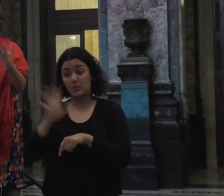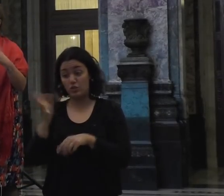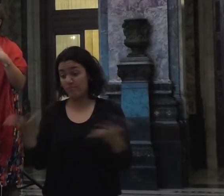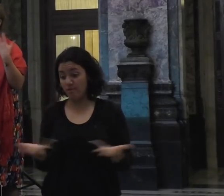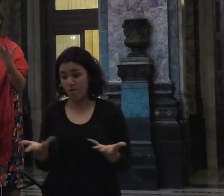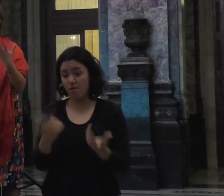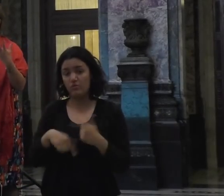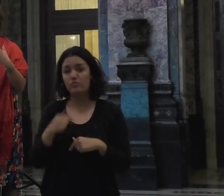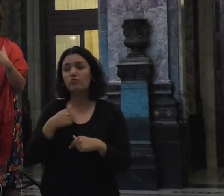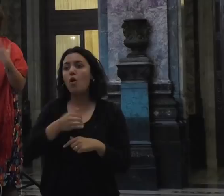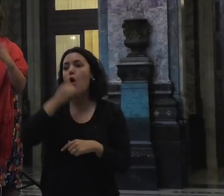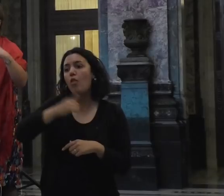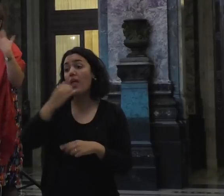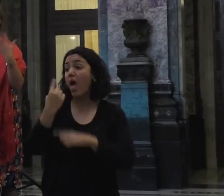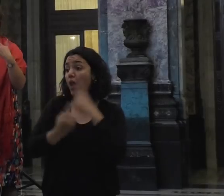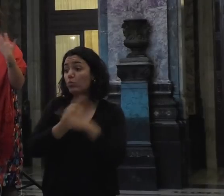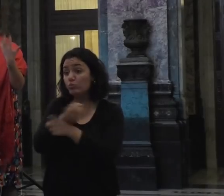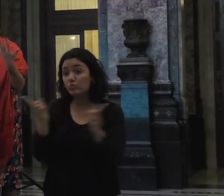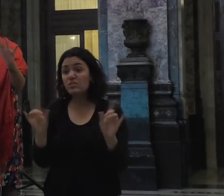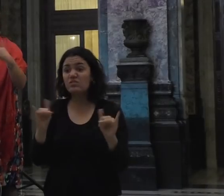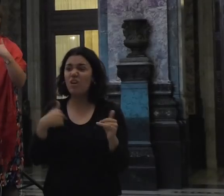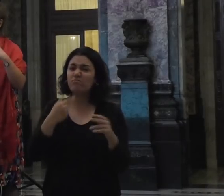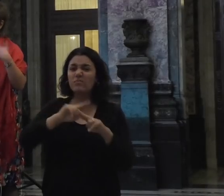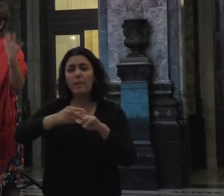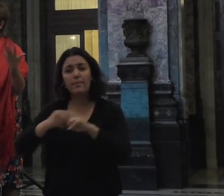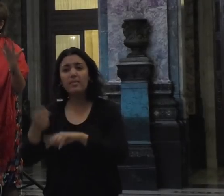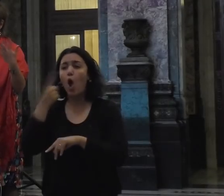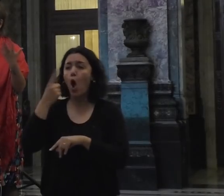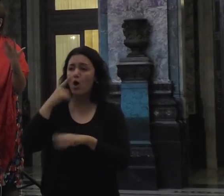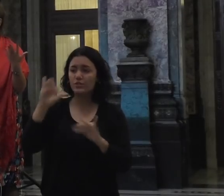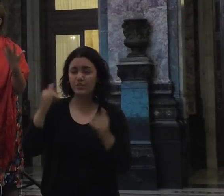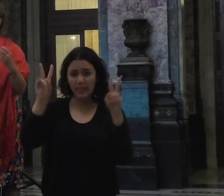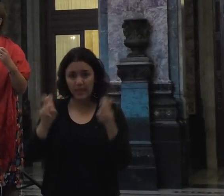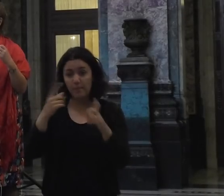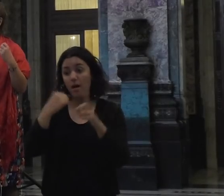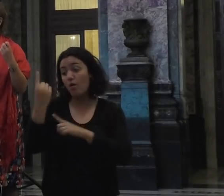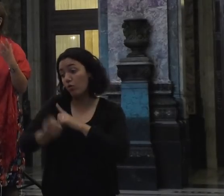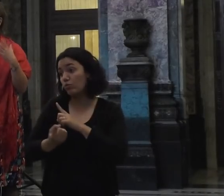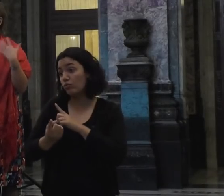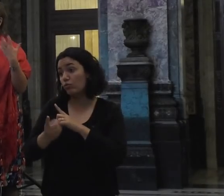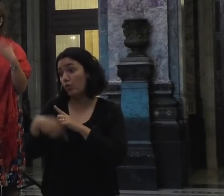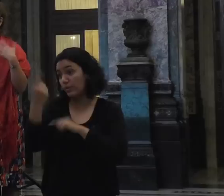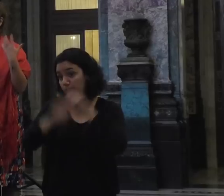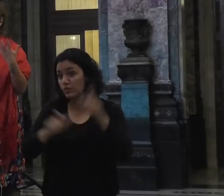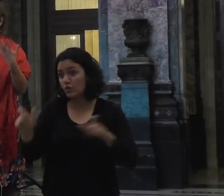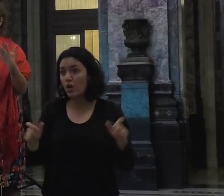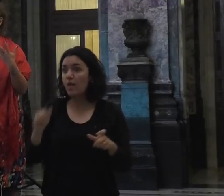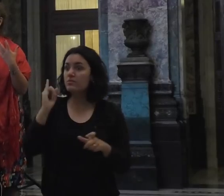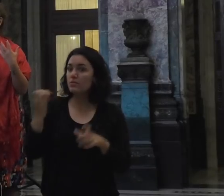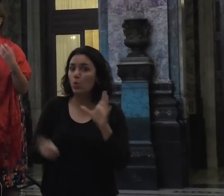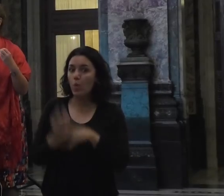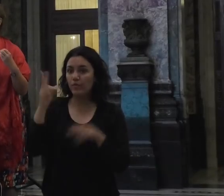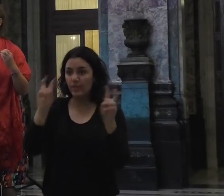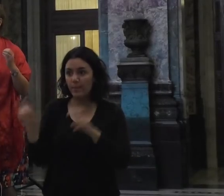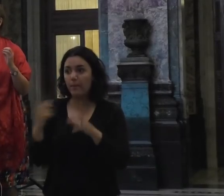neurociencia cognitiva. Yo sé que para unos de ustedes esto va a ser un poco repetitivo, para algunos más un poco más nuevo. Y en la primera parte,